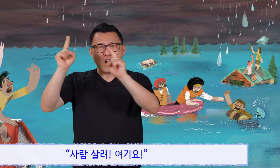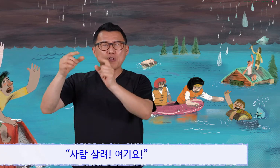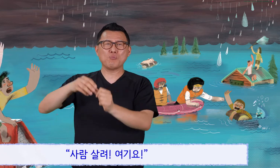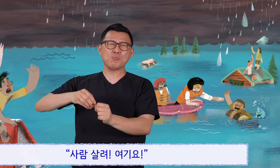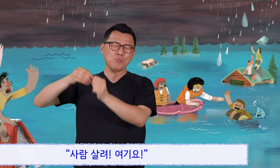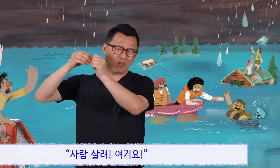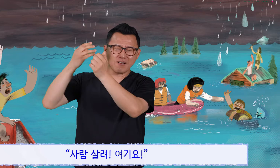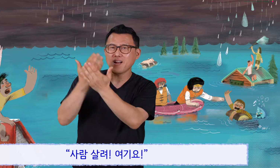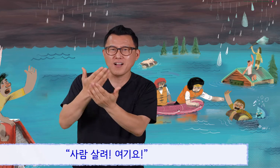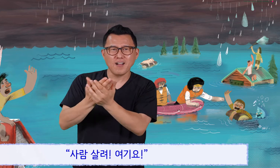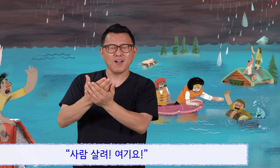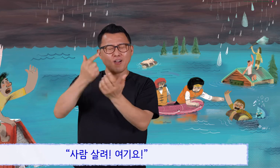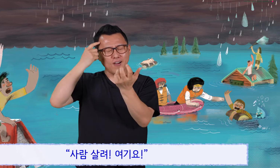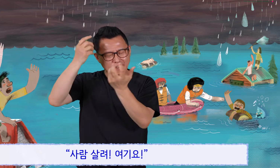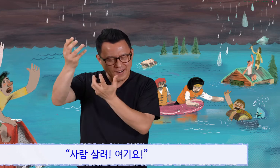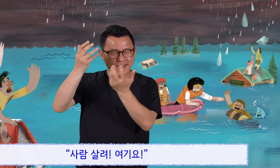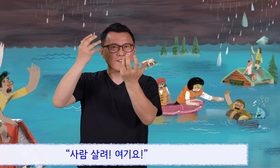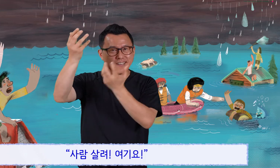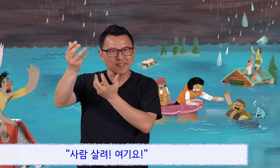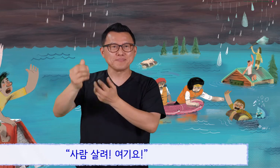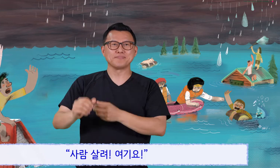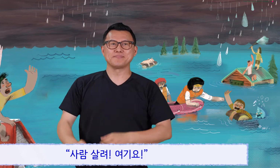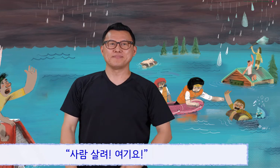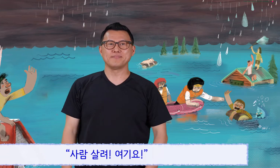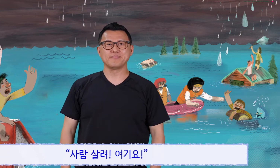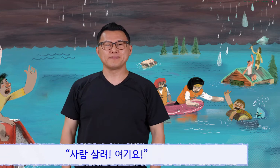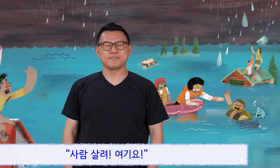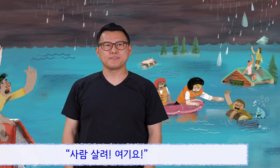사람 살려! 여기요!